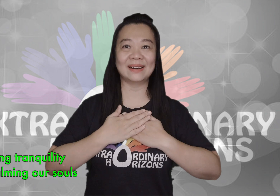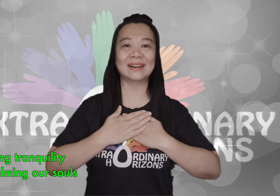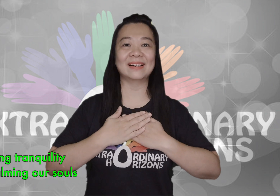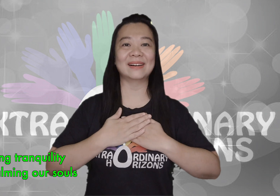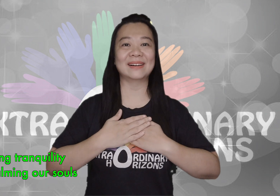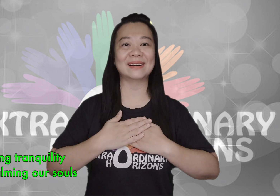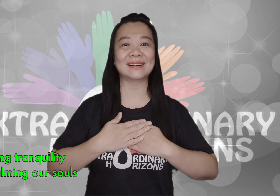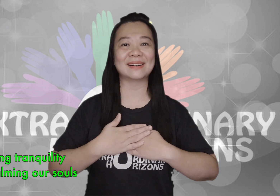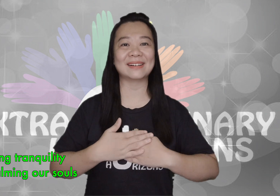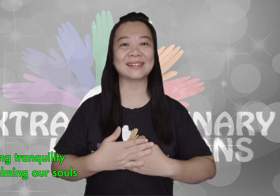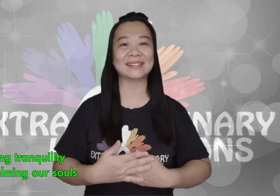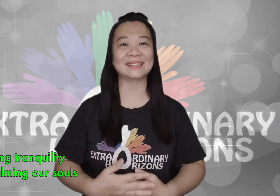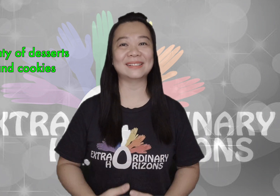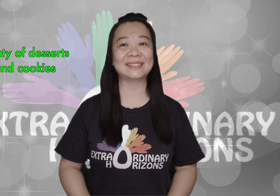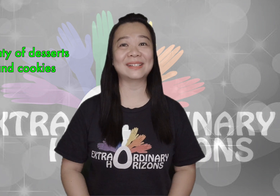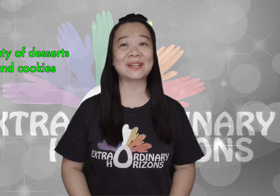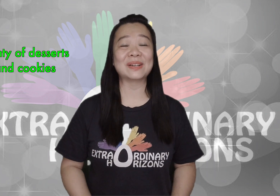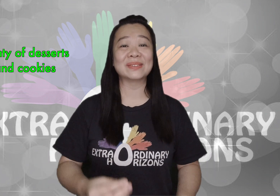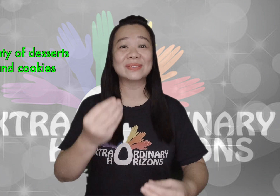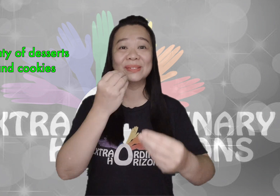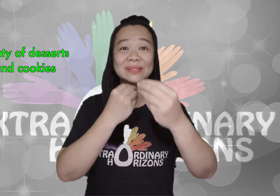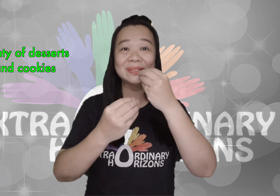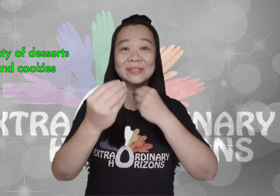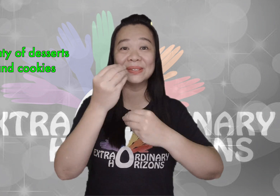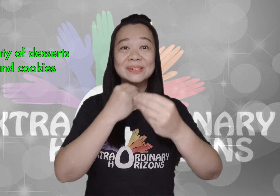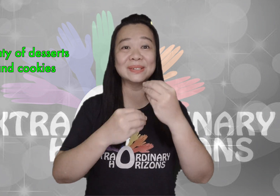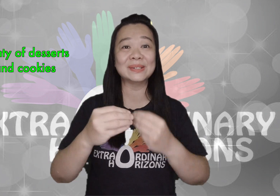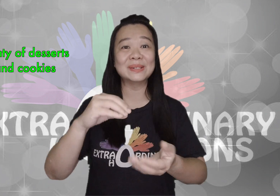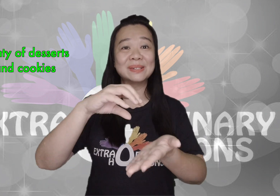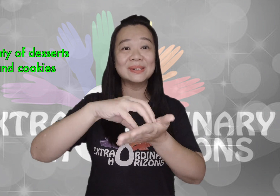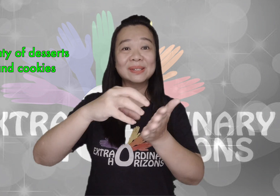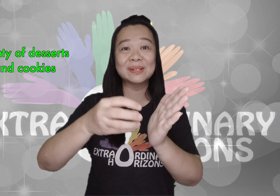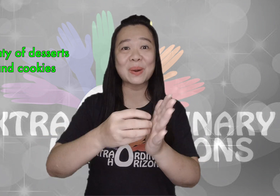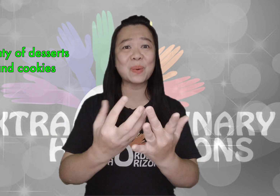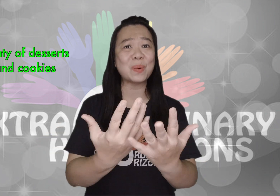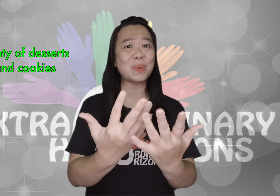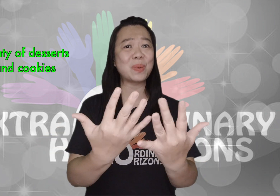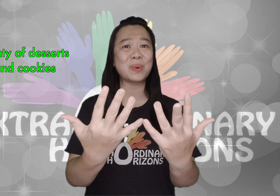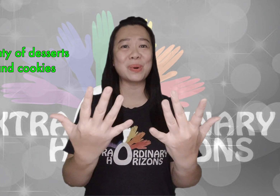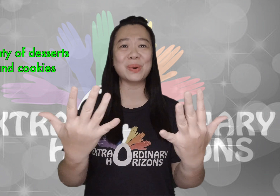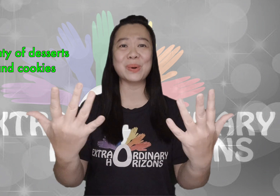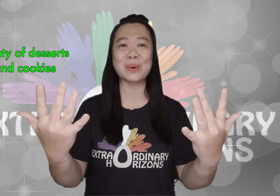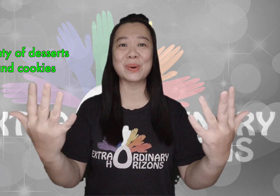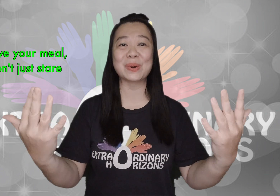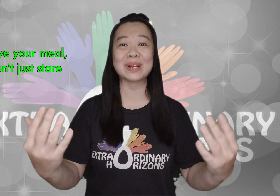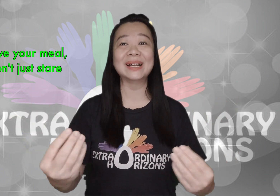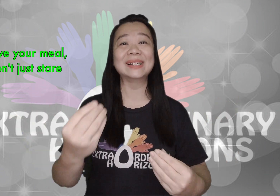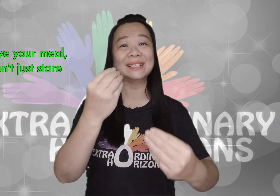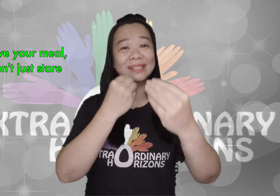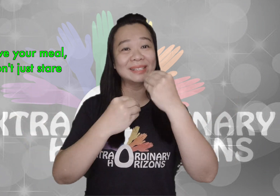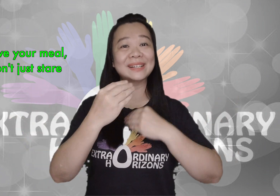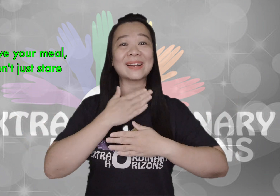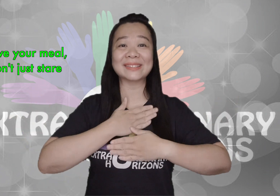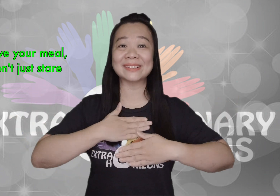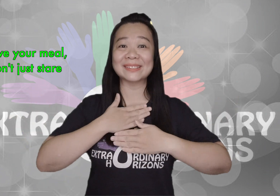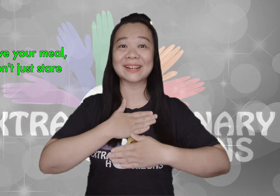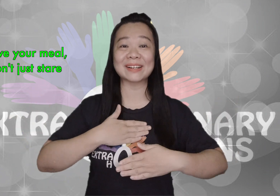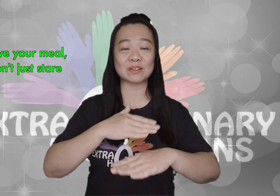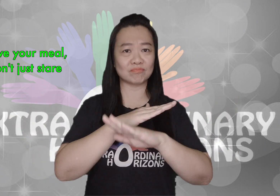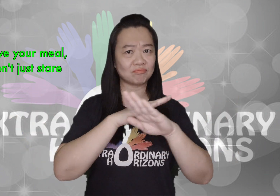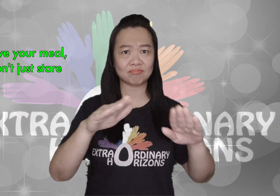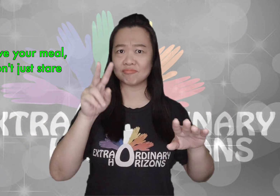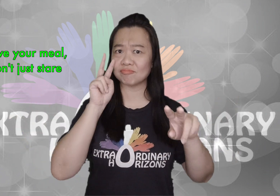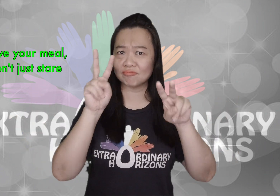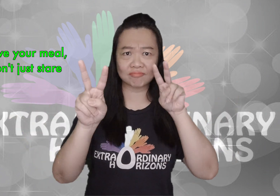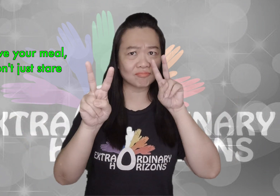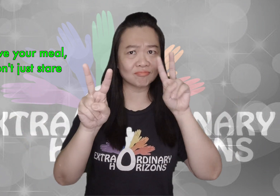jiwa Kuih dan muih Beranikamah Macam makanlah Jangan hanya